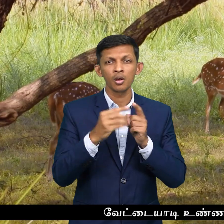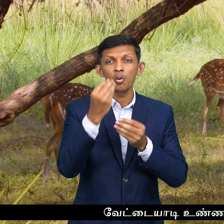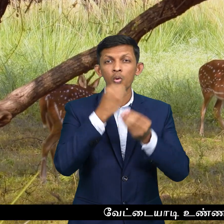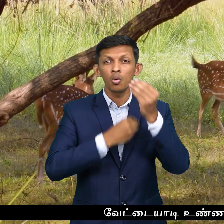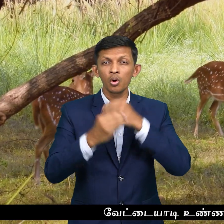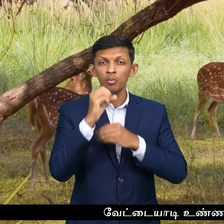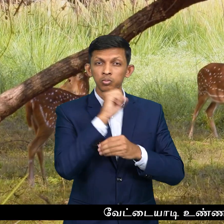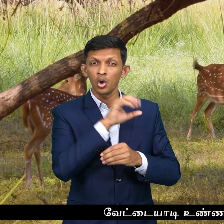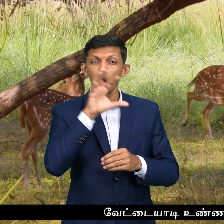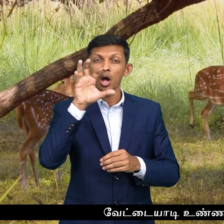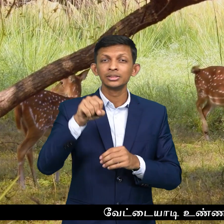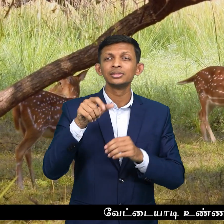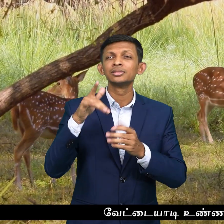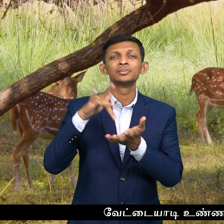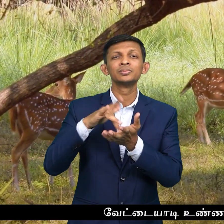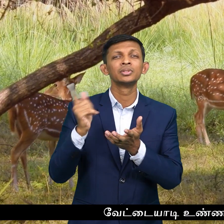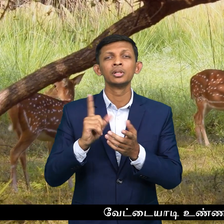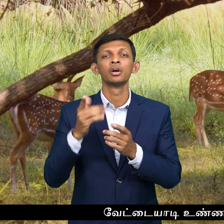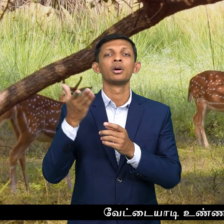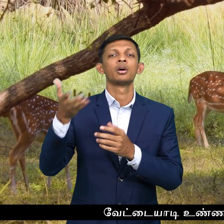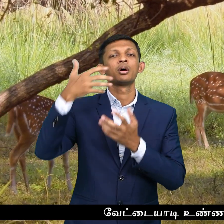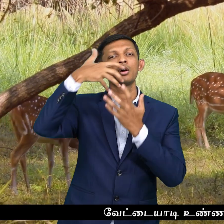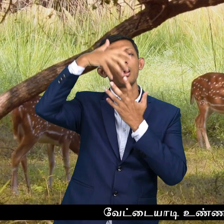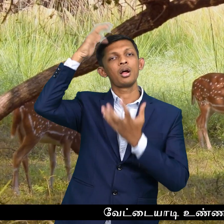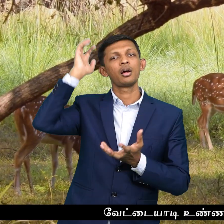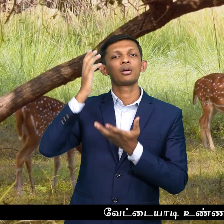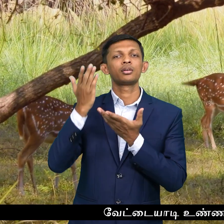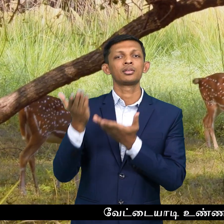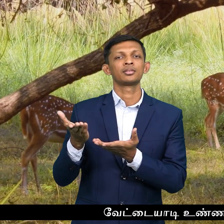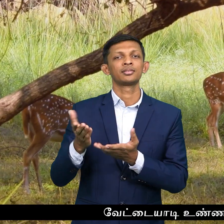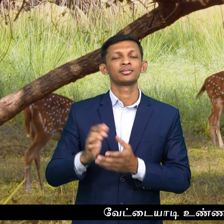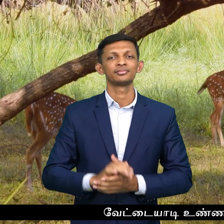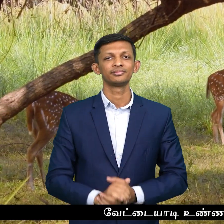கொன்றுண்ணிகளால் வேட்டையாடி உண்ணப்படும் ஒரு சிறிய விலங்கு.